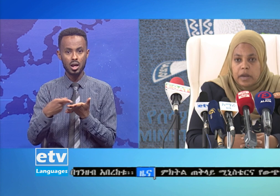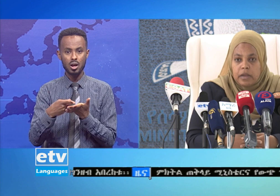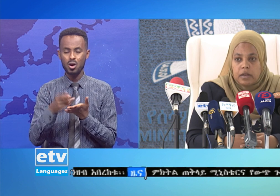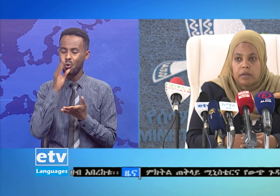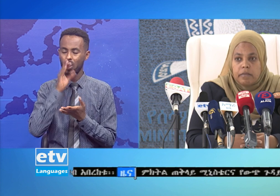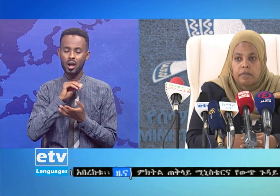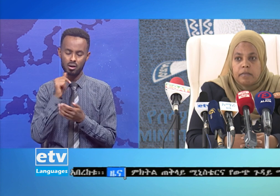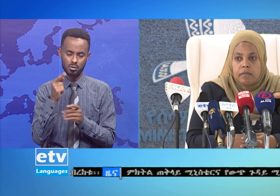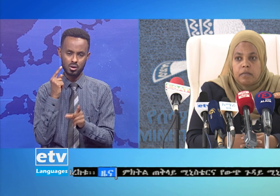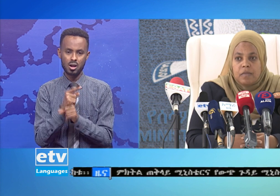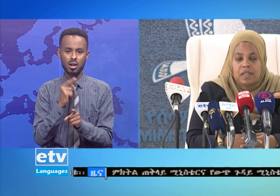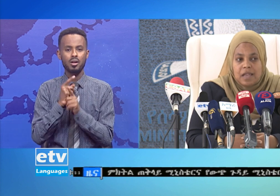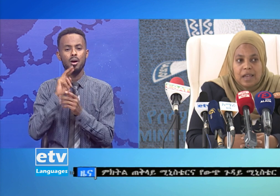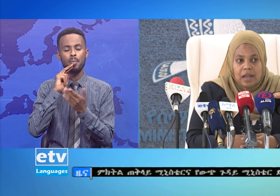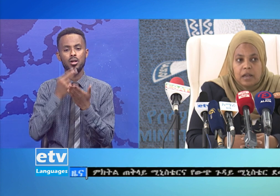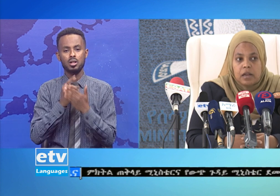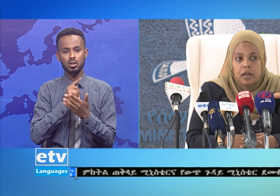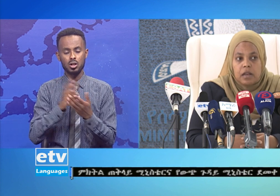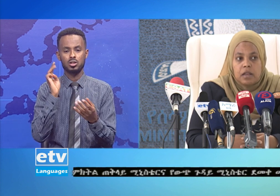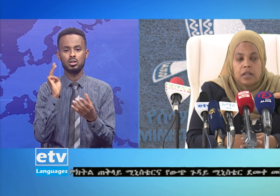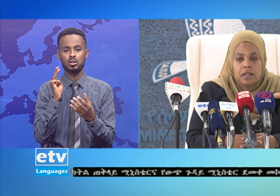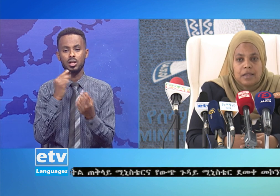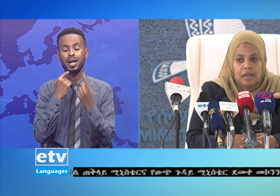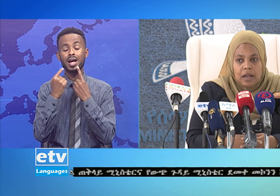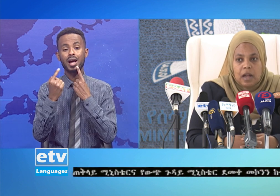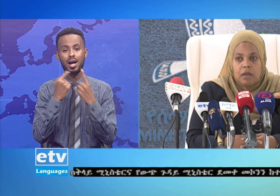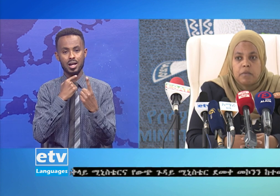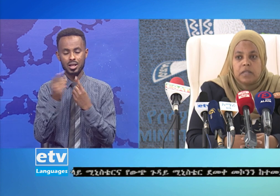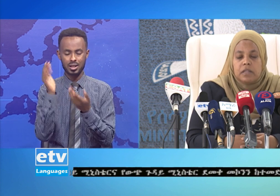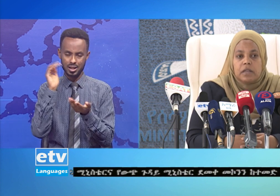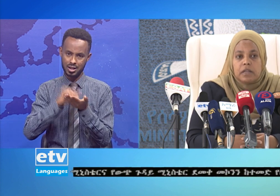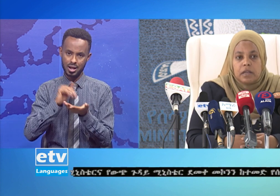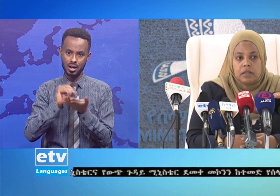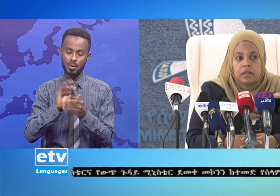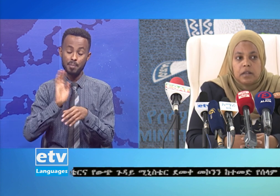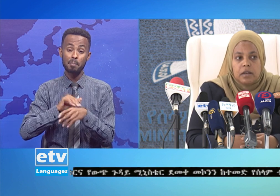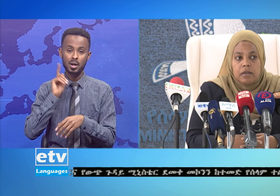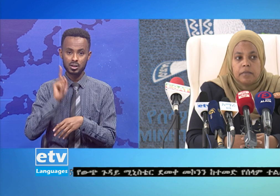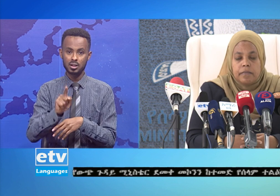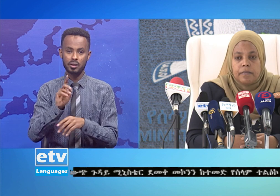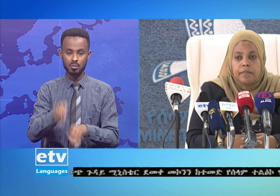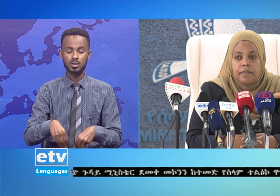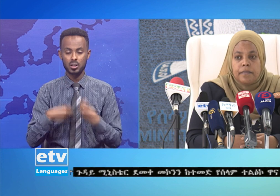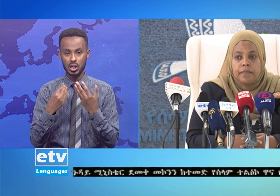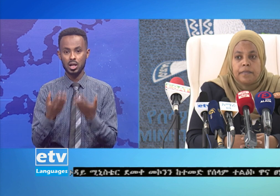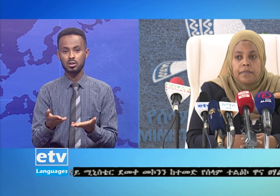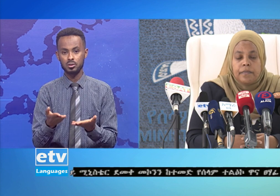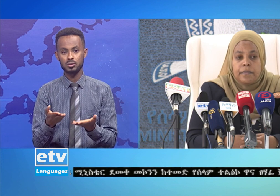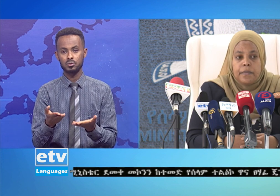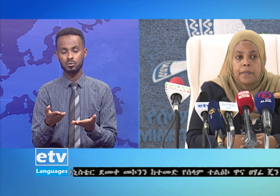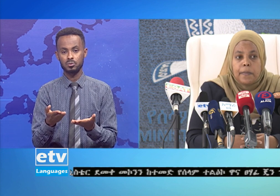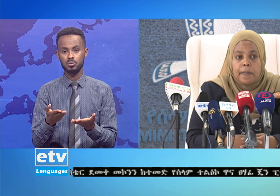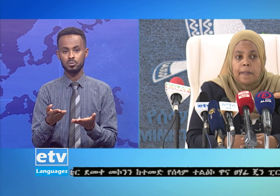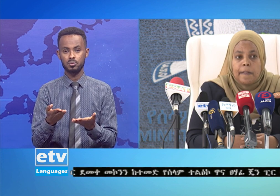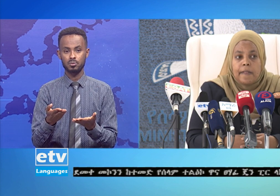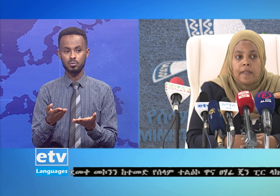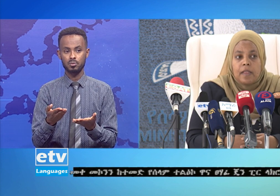አይደለም፣ ወሬ አይደለም። ተነጋግረናል። ተደጋጋሚ ማስጠንቀቂያ ሰጥተናል።